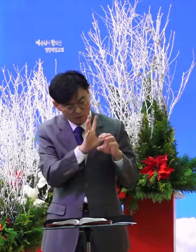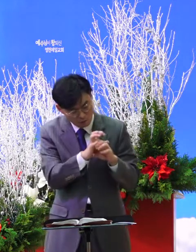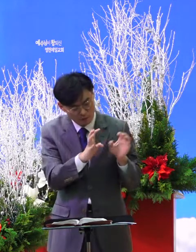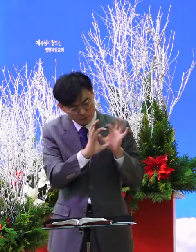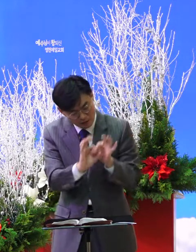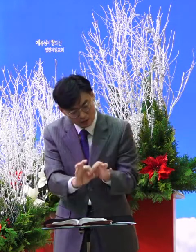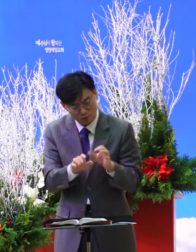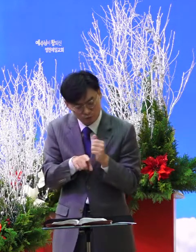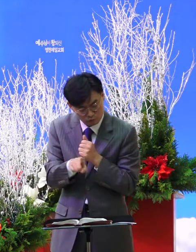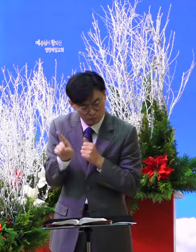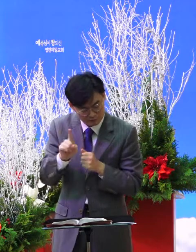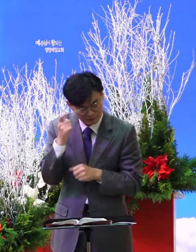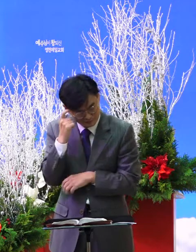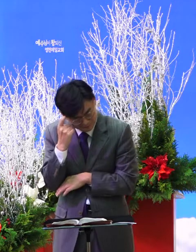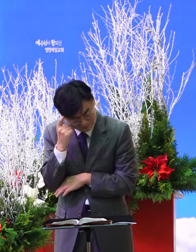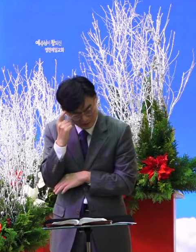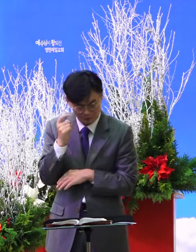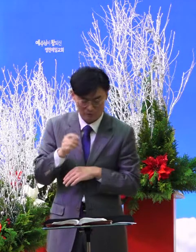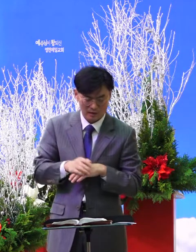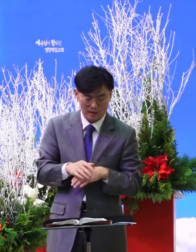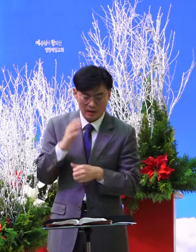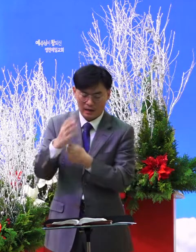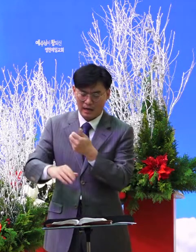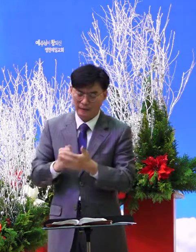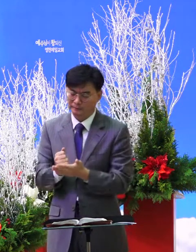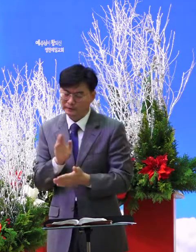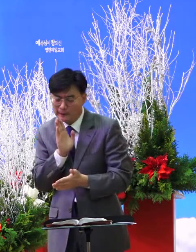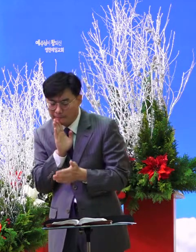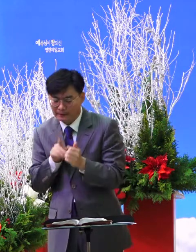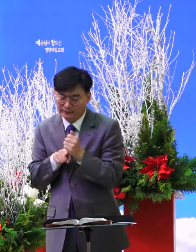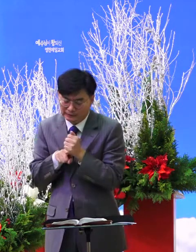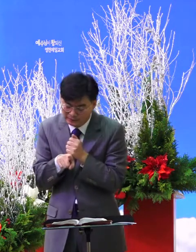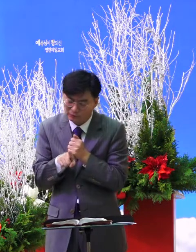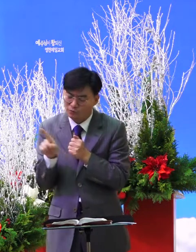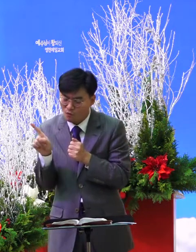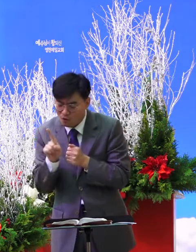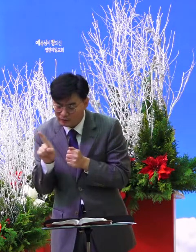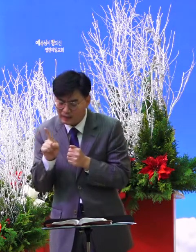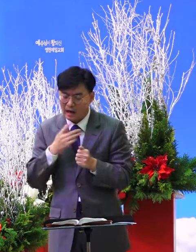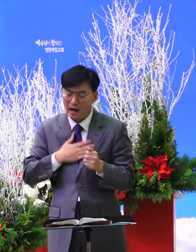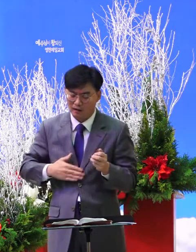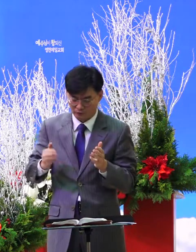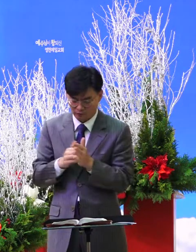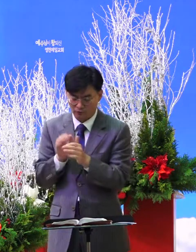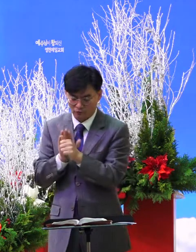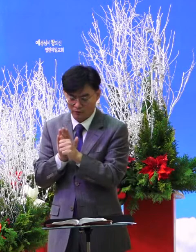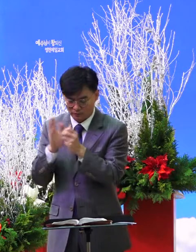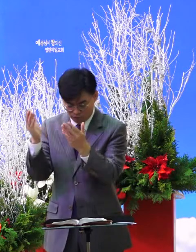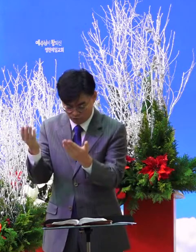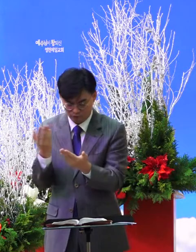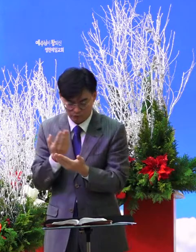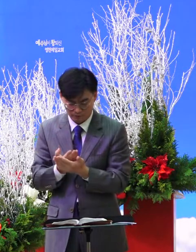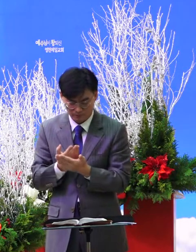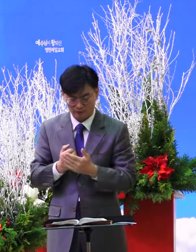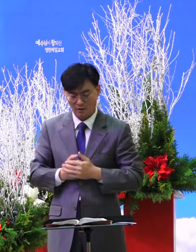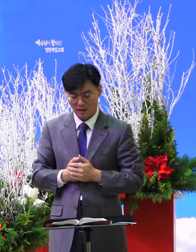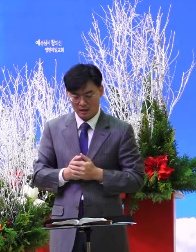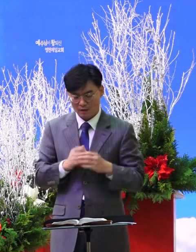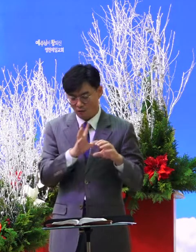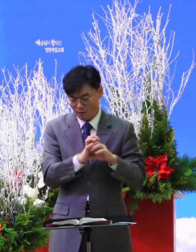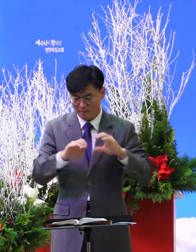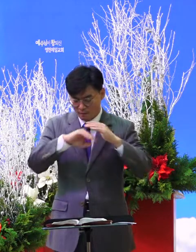무리들이 아닌지 깨닫는 시간 되게 하여 주시옵소서. 주신 이도 하나님이시며 해결하시는 이도 하나님이심을